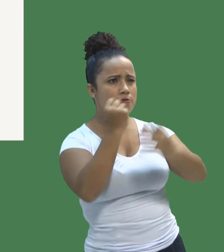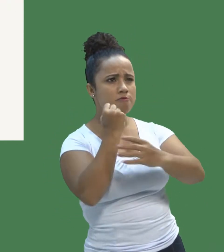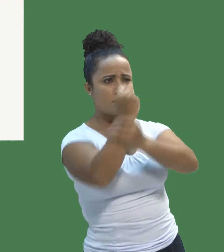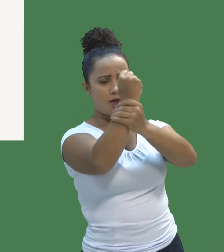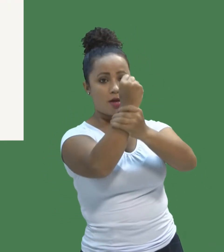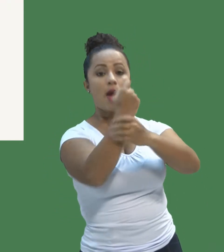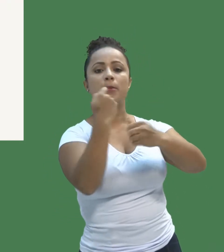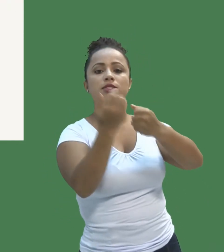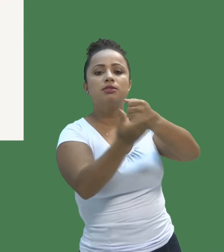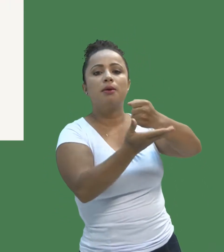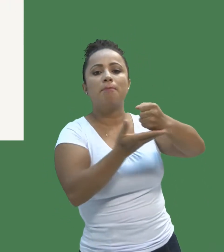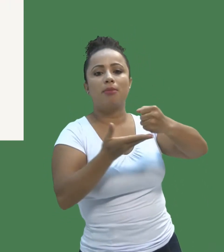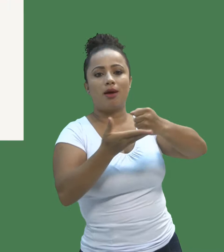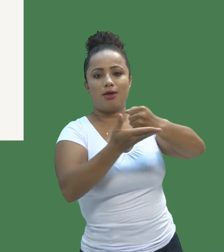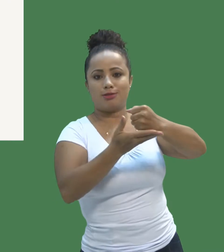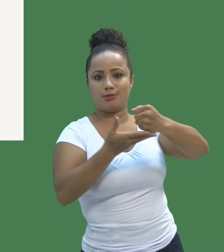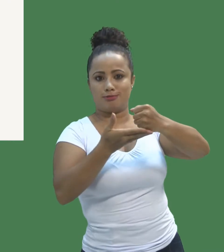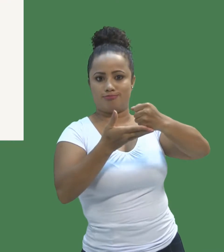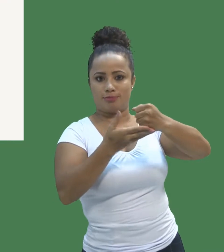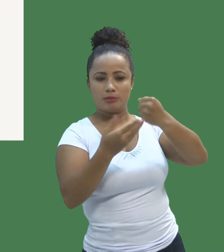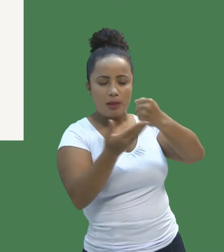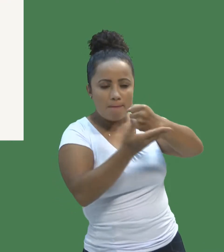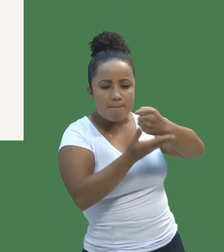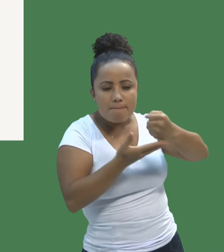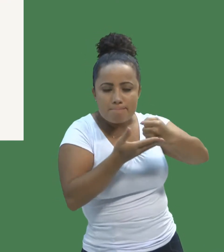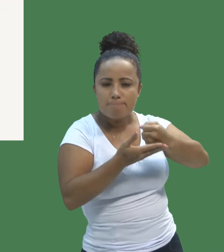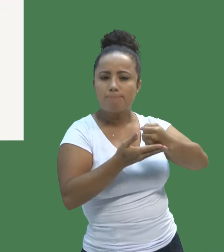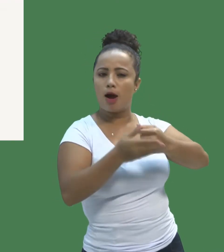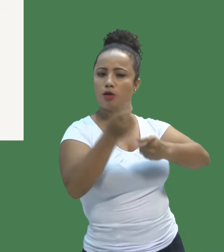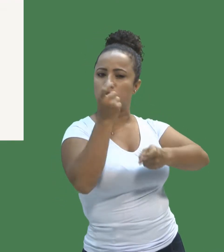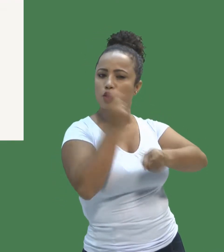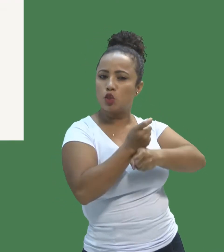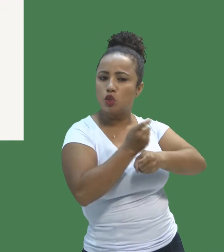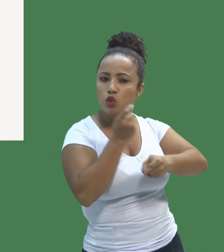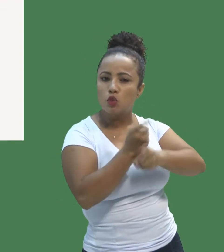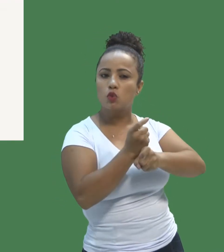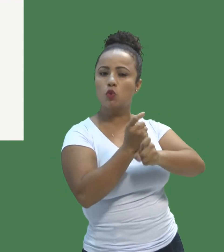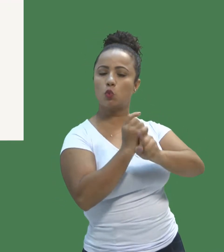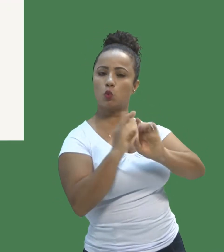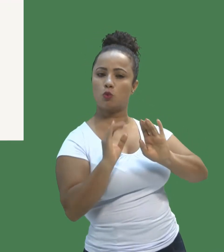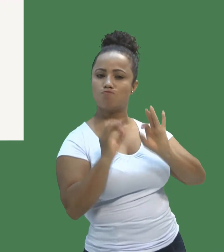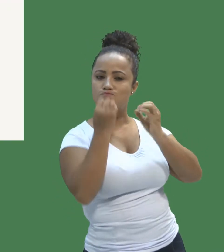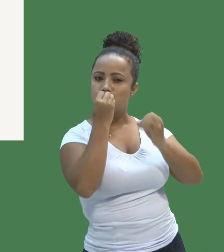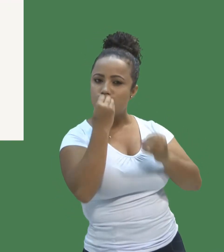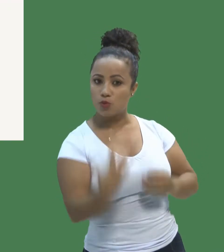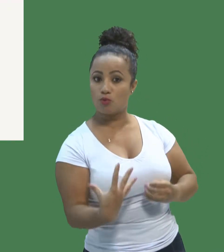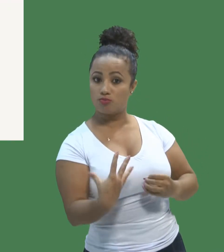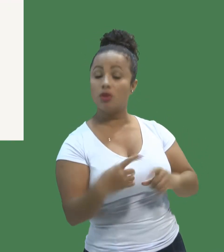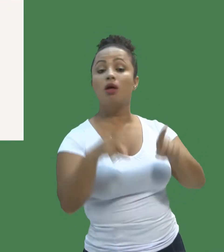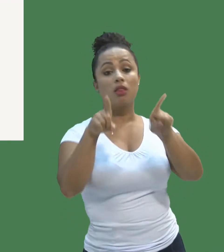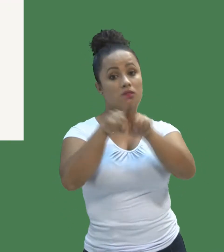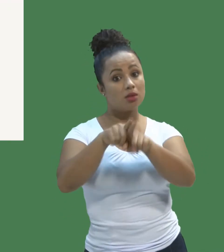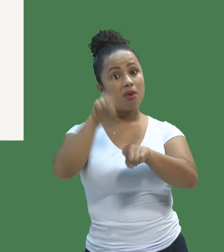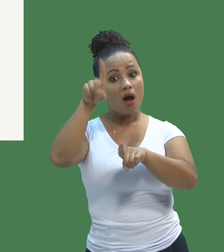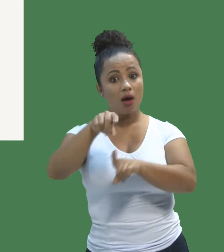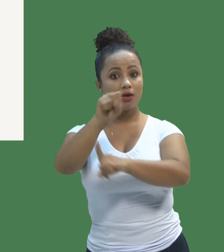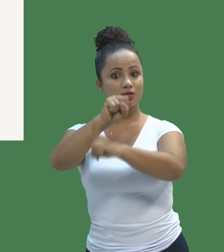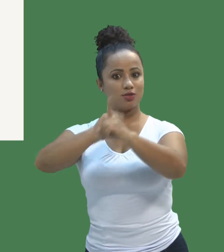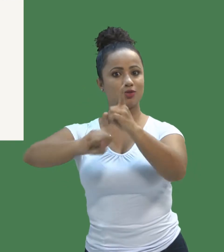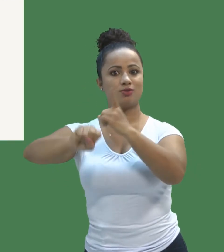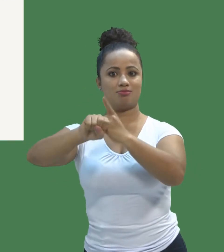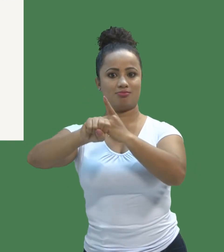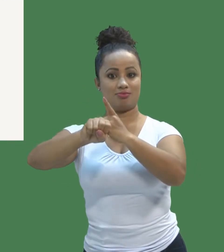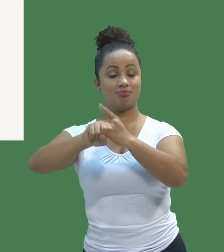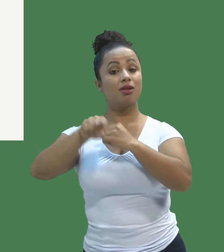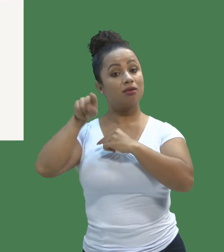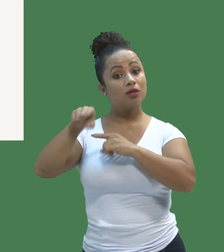subsistir, precisa de uma base. Isto é, fundamentos sólidos e